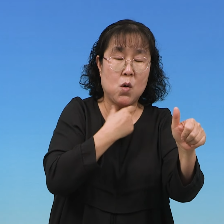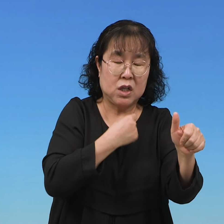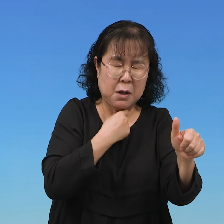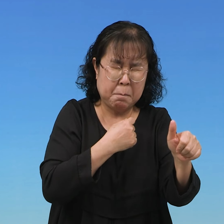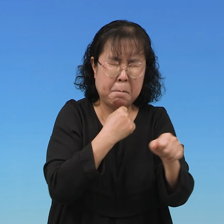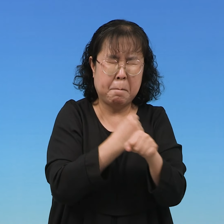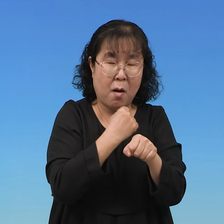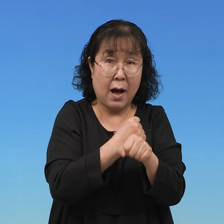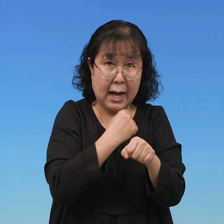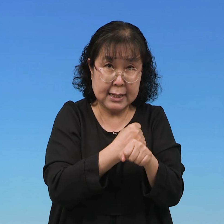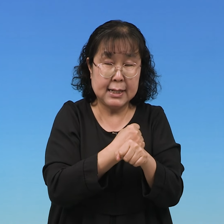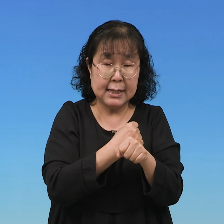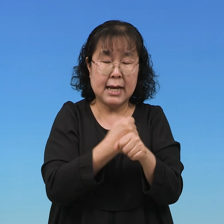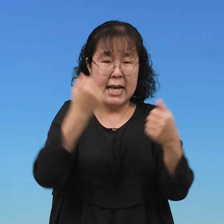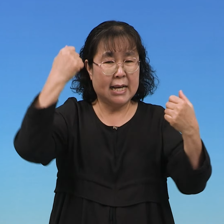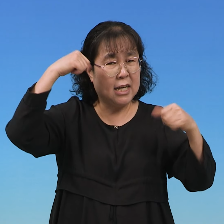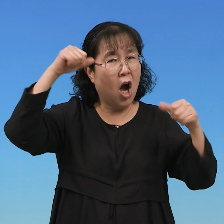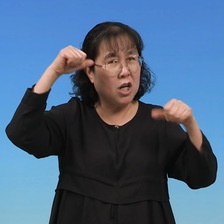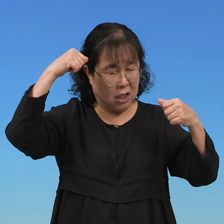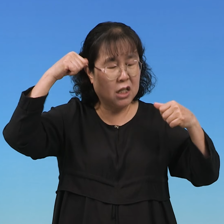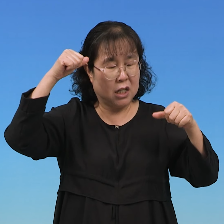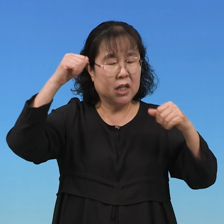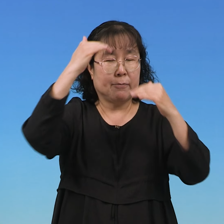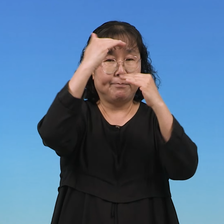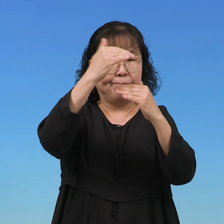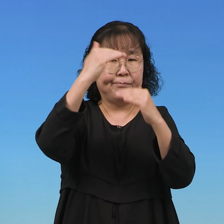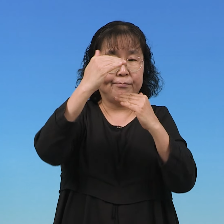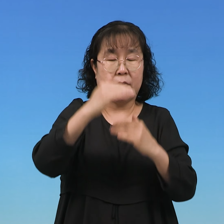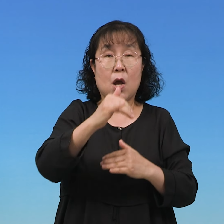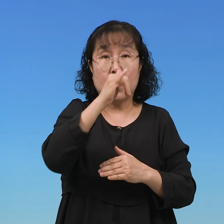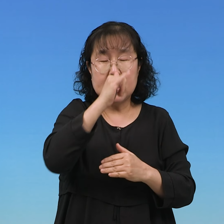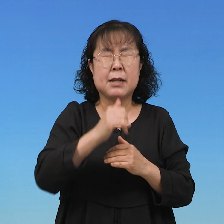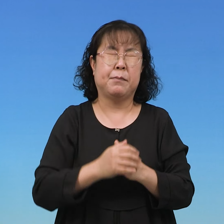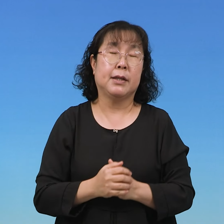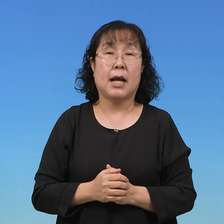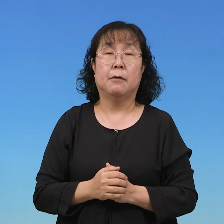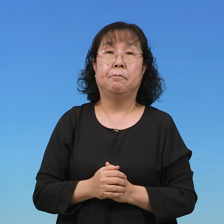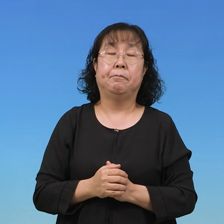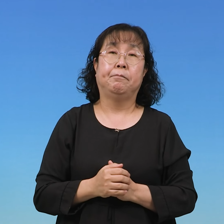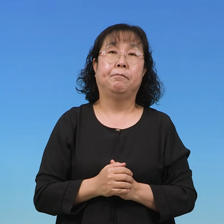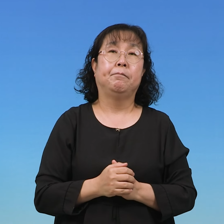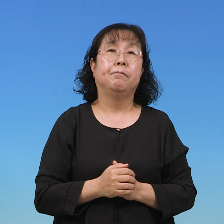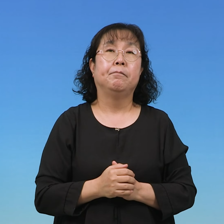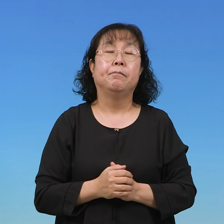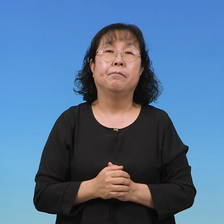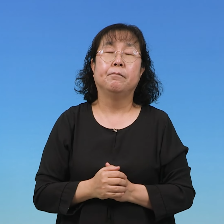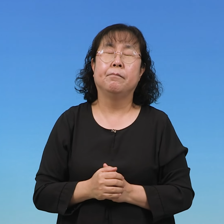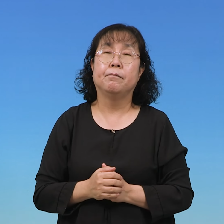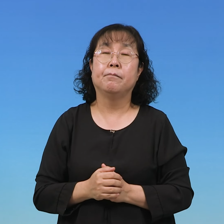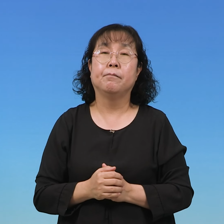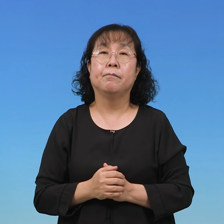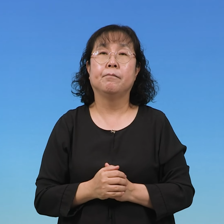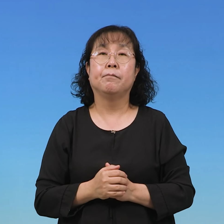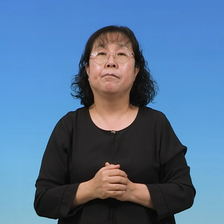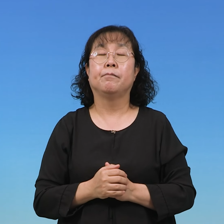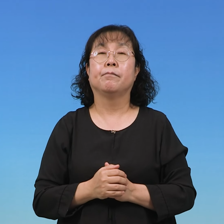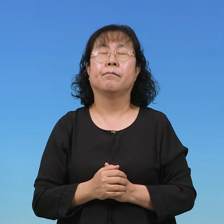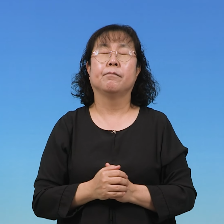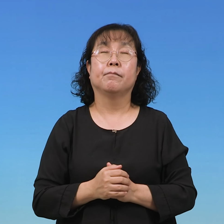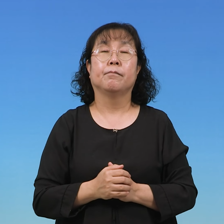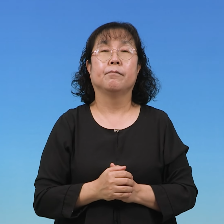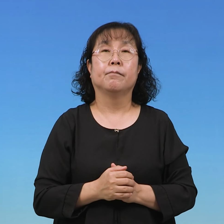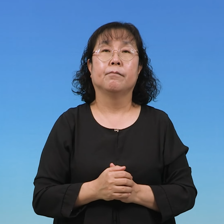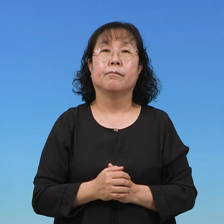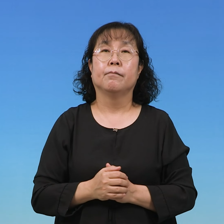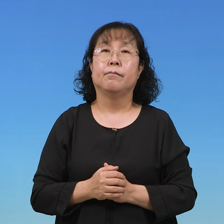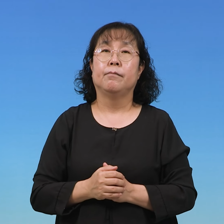이제 희곡집, 이게 뭐 역사적으로 사실인지 아닌지는 모르지만 이제 희곡집에는 그렇게 나와 있습니다. 저는